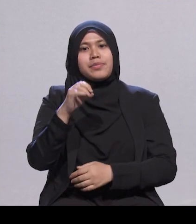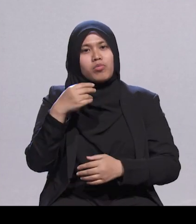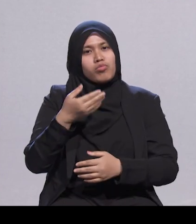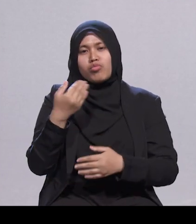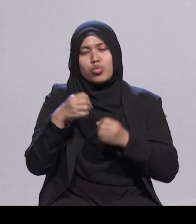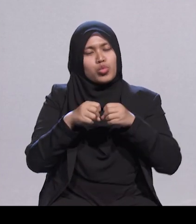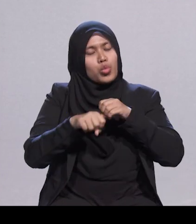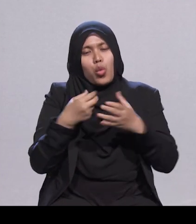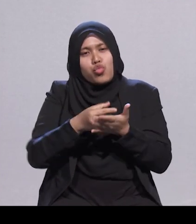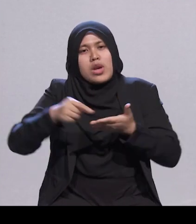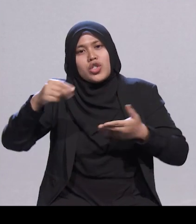that I decided to come again.